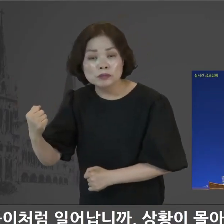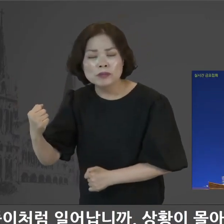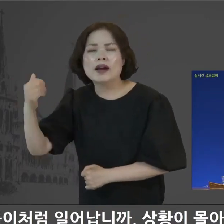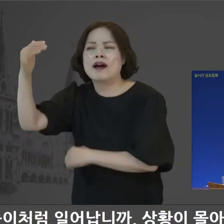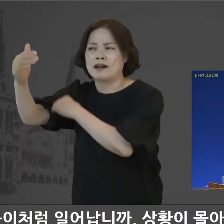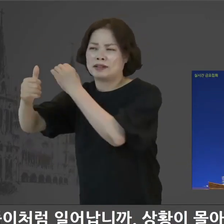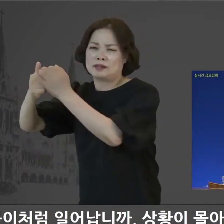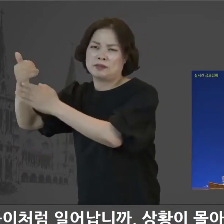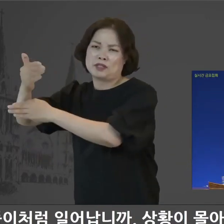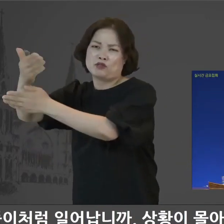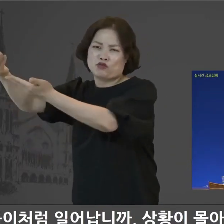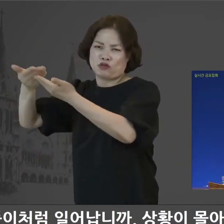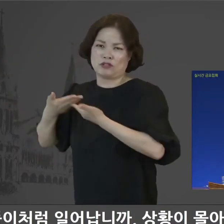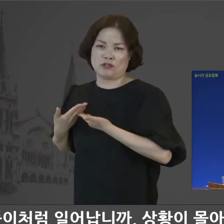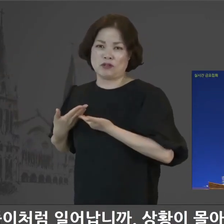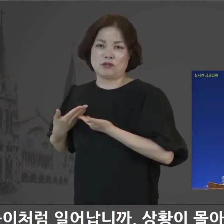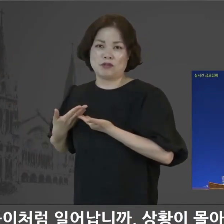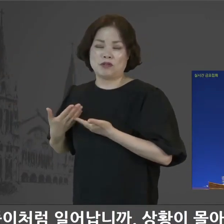하나님께로 온 거죠.